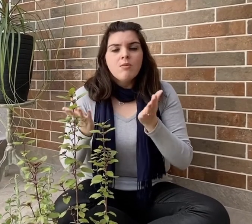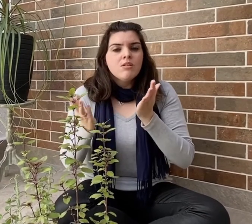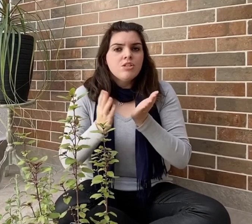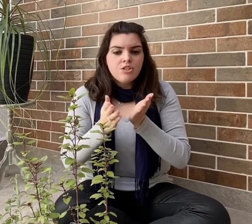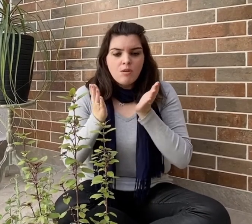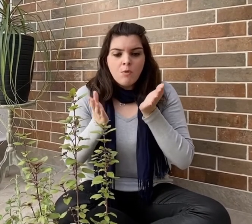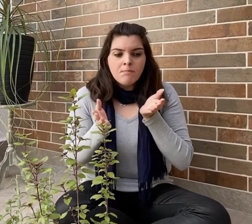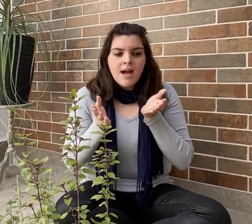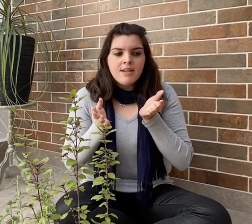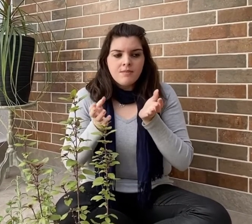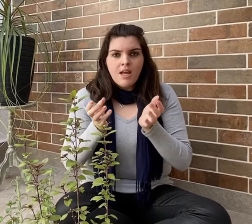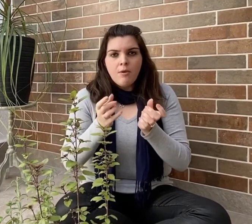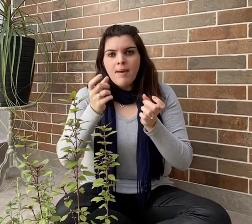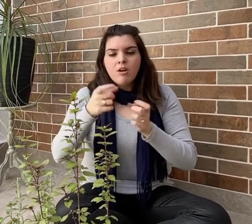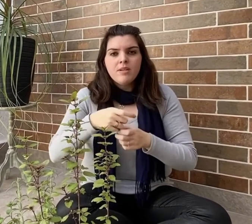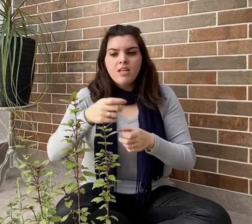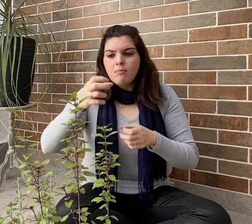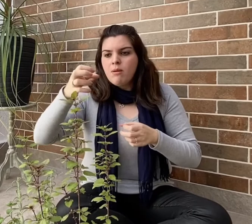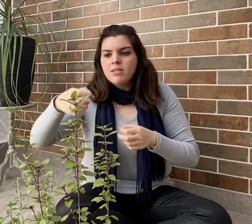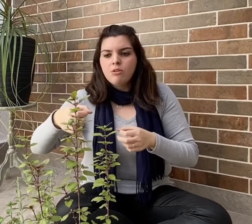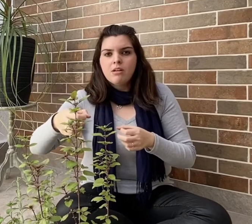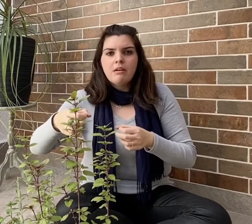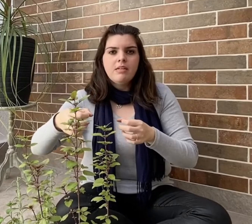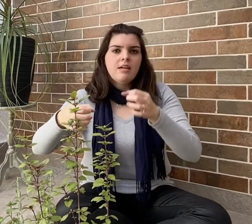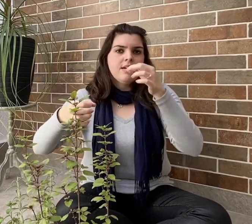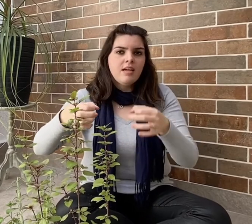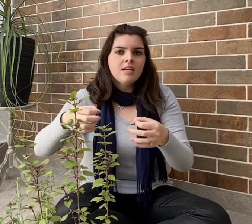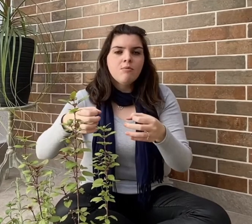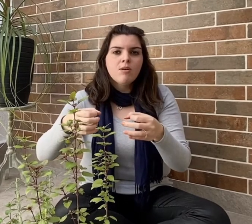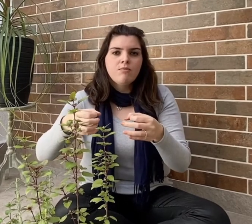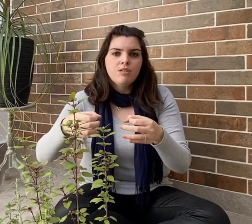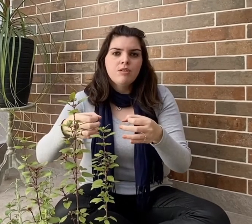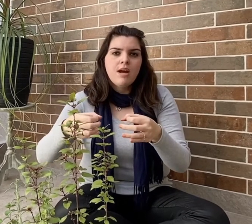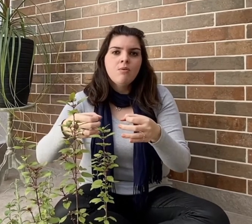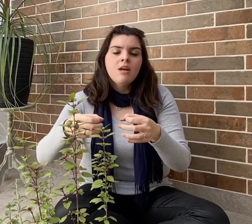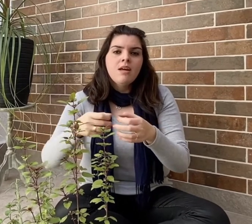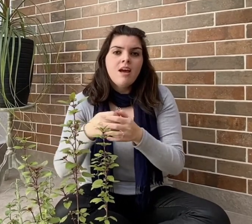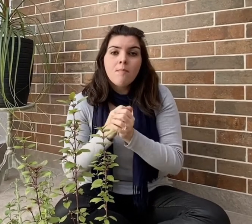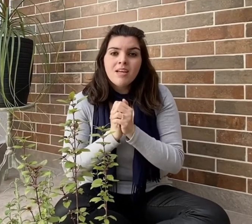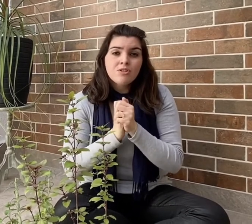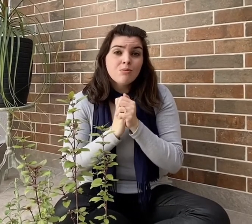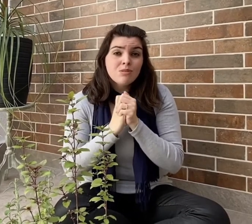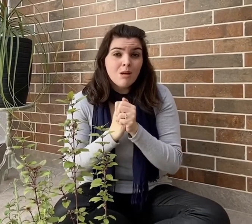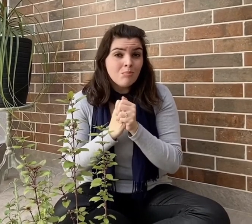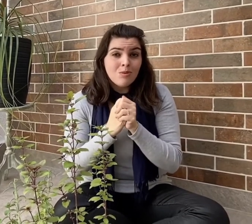quando a gente compara, né, eu pego, por exemplo, uma maçã orgânica e aquela que é uma convencional, realmente o sabor